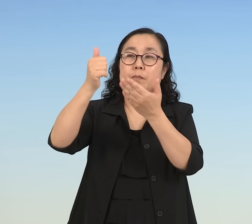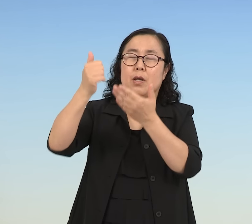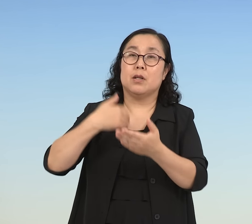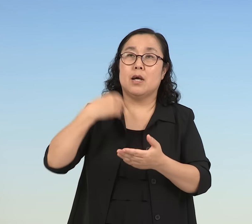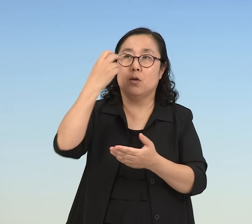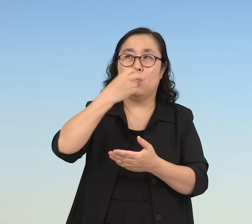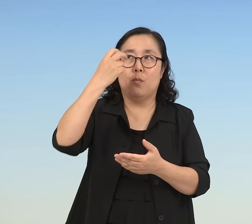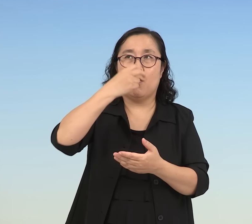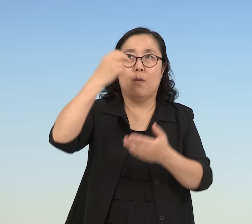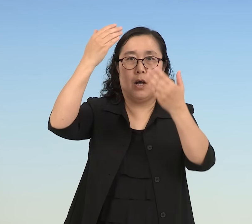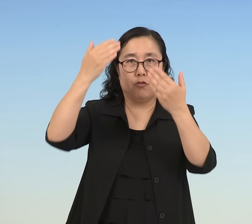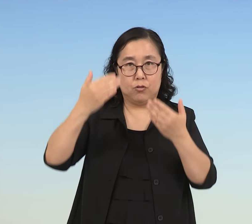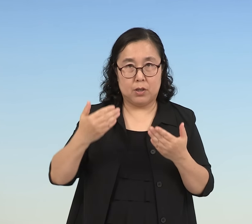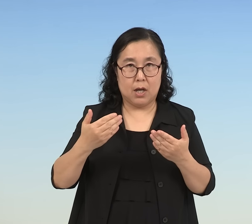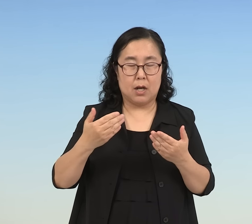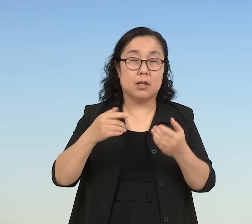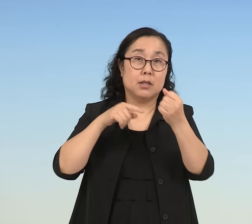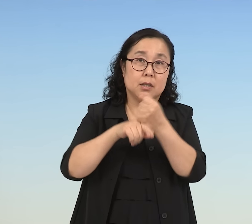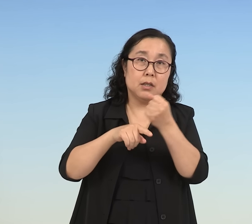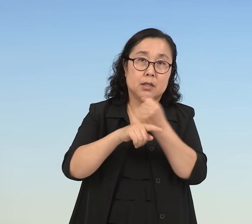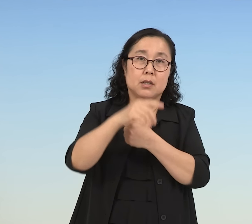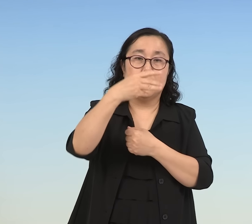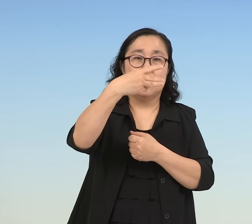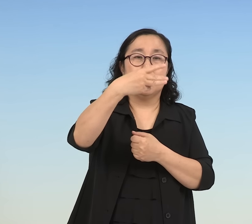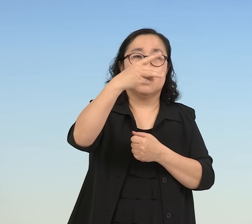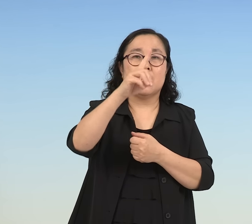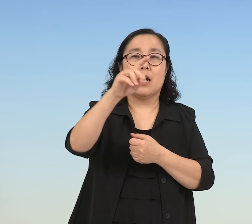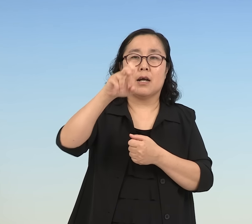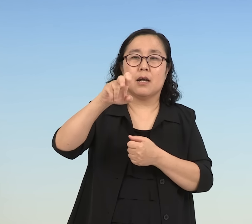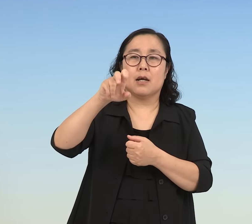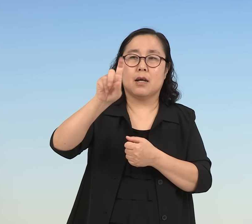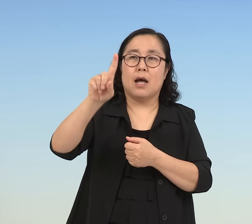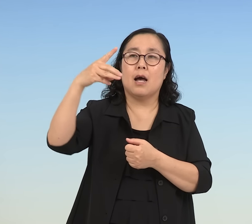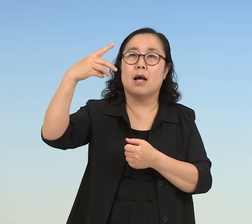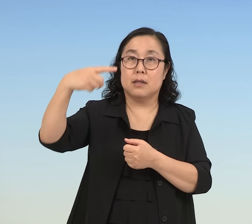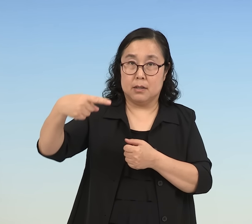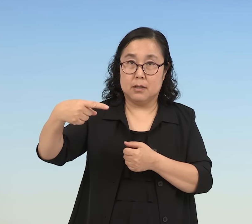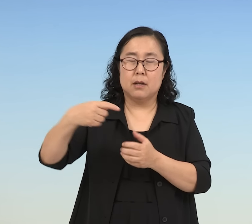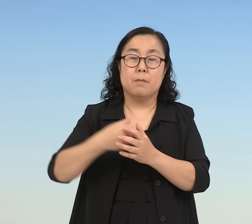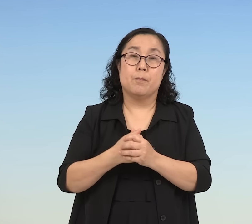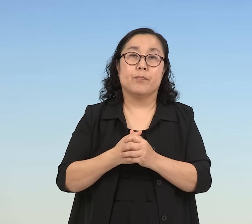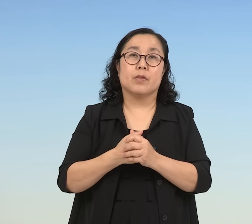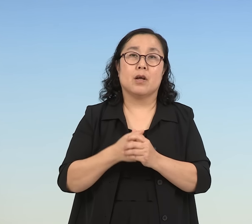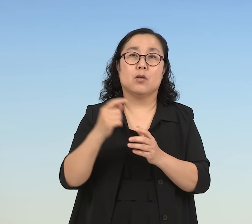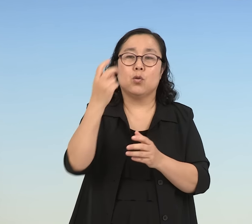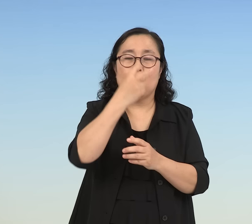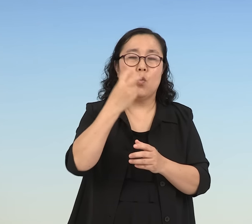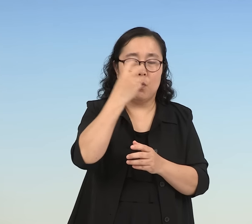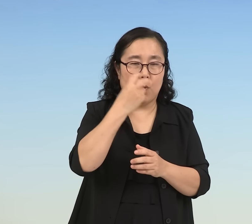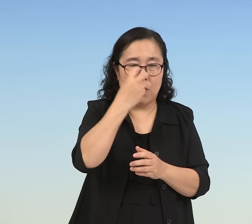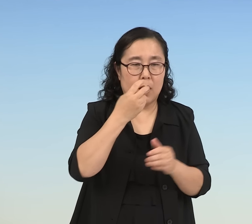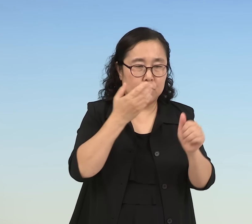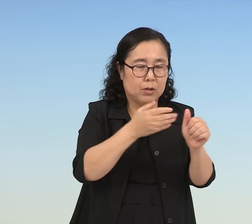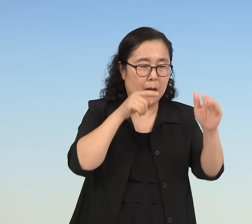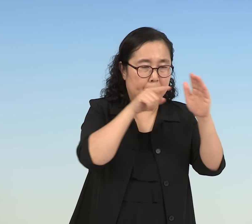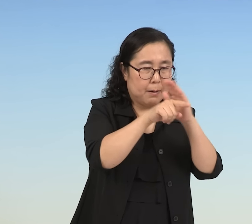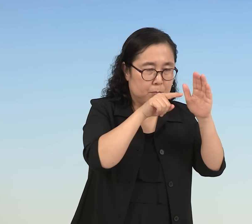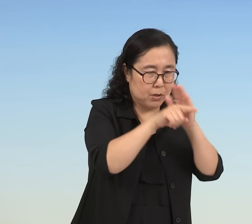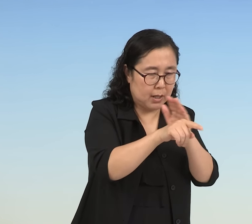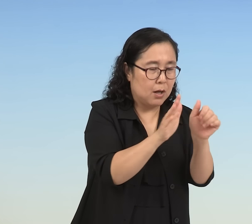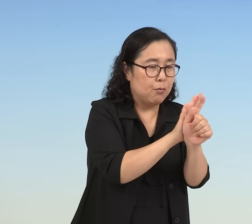때 이 돌보다라는 단어는 파카드라는 단어인데요. 이 단어 역시 돌보다, 방문하다,